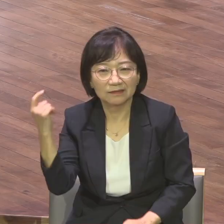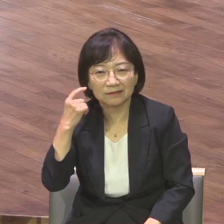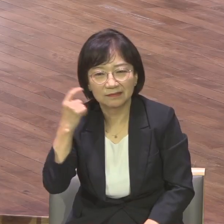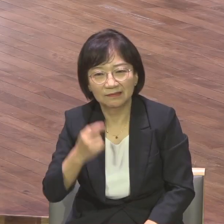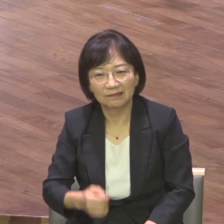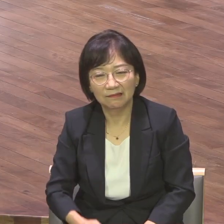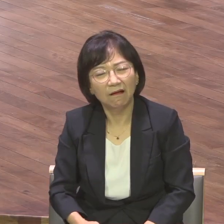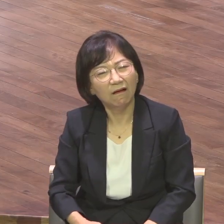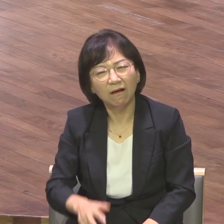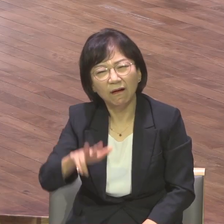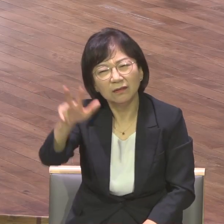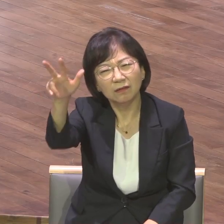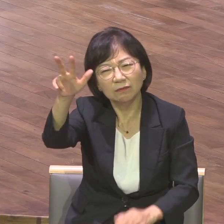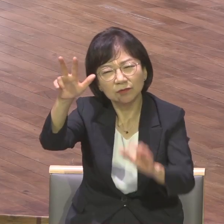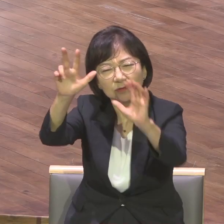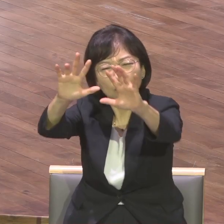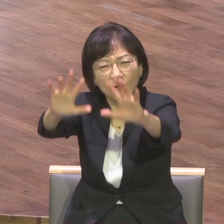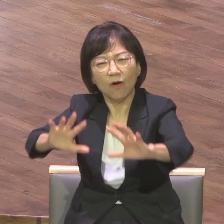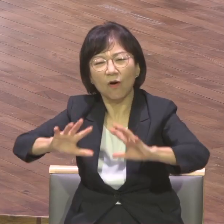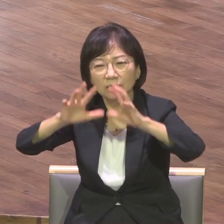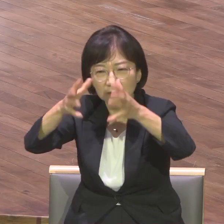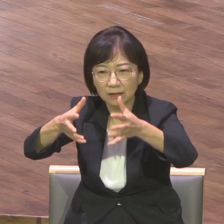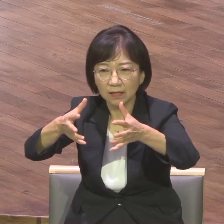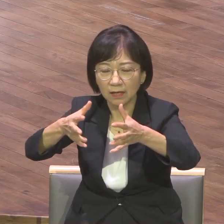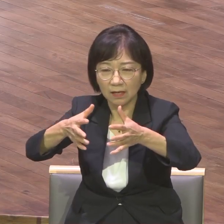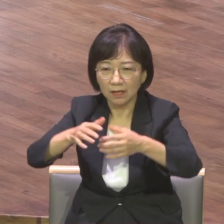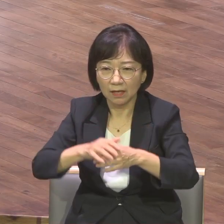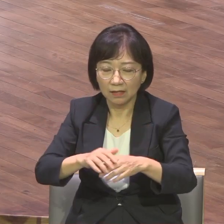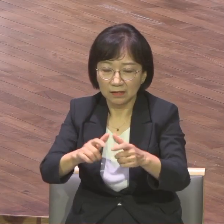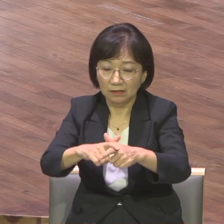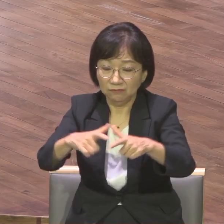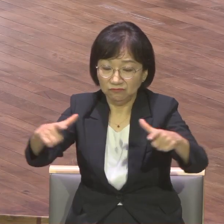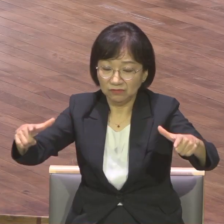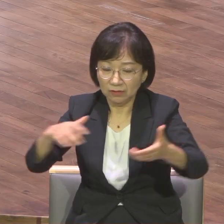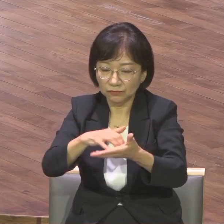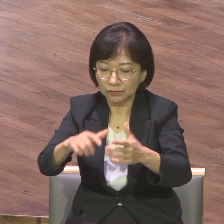필리핀 전 세계로 하나님의 어머니.